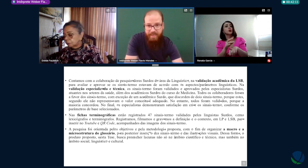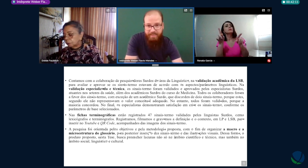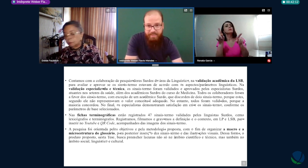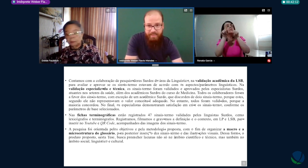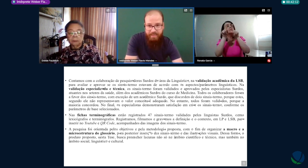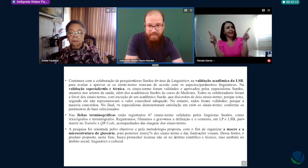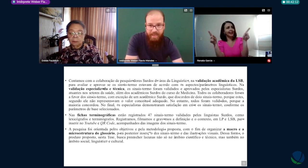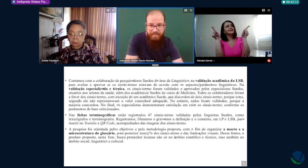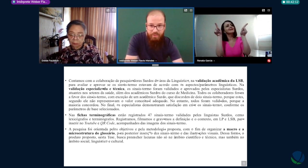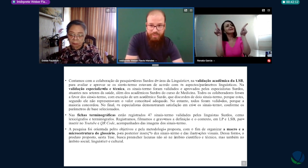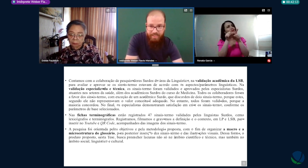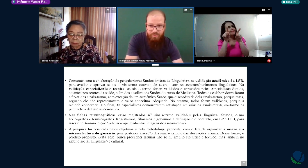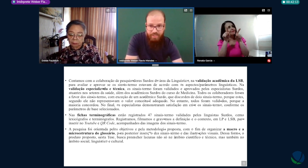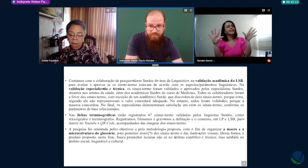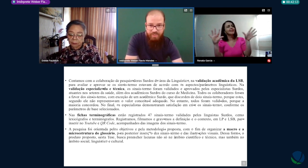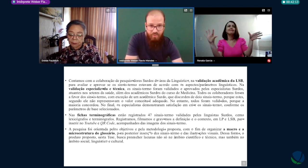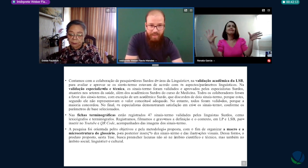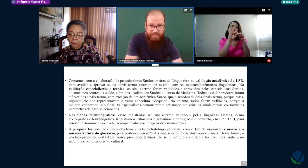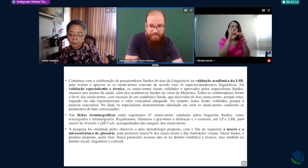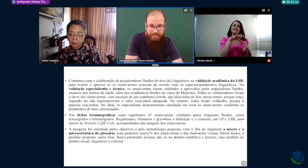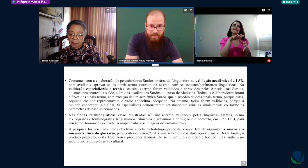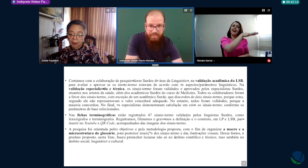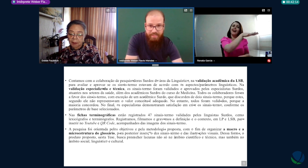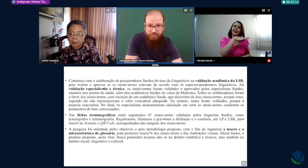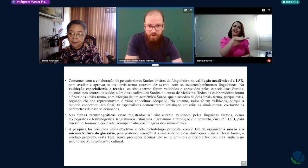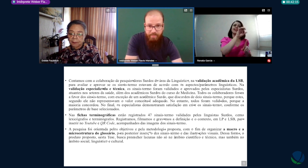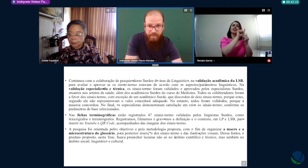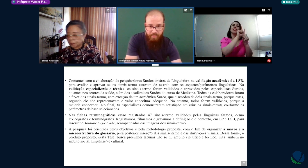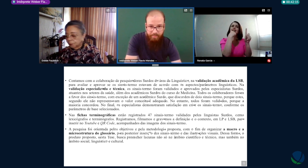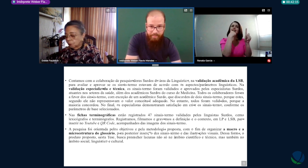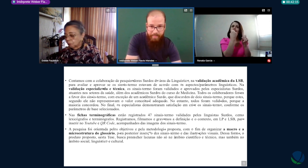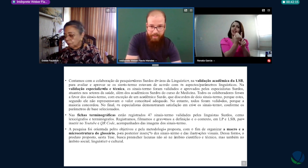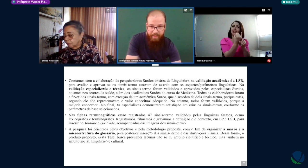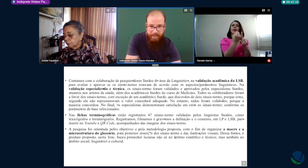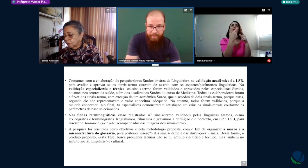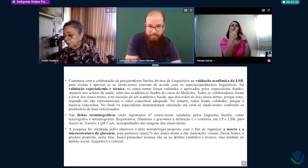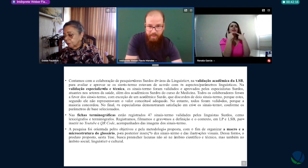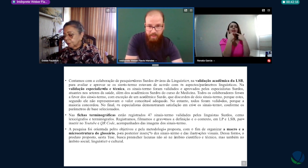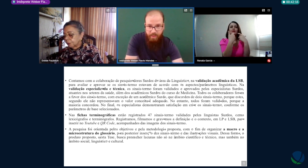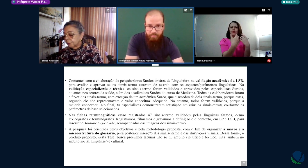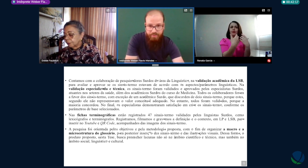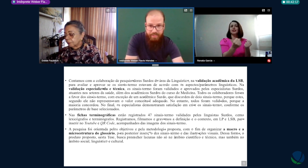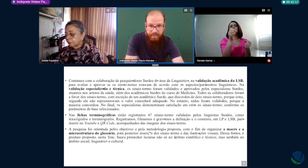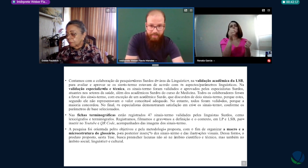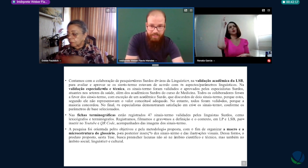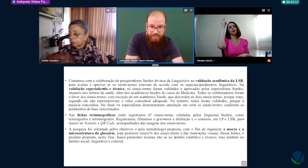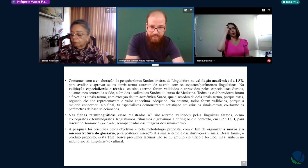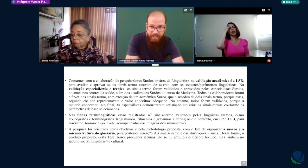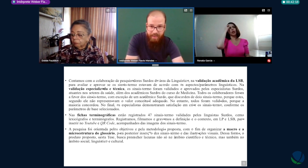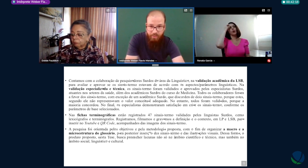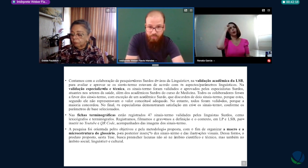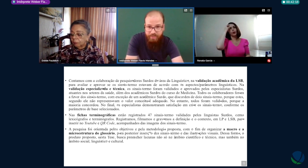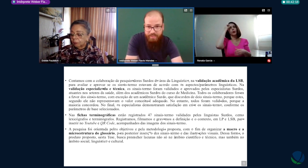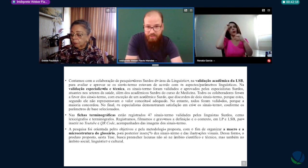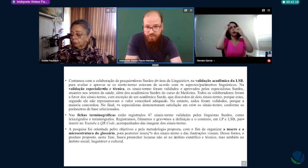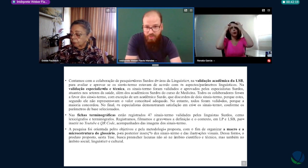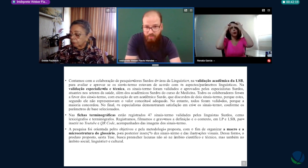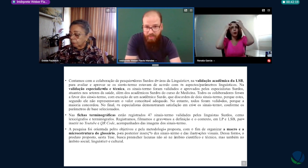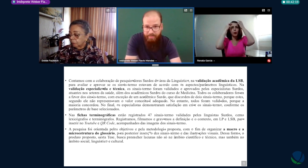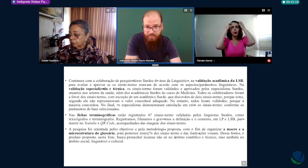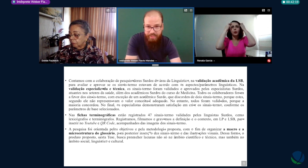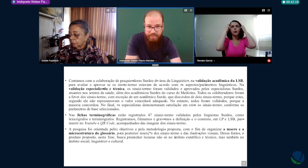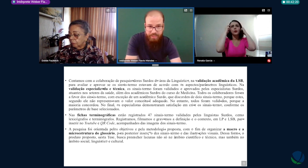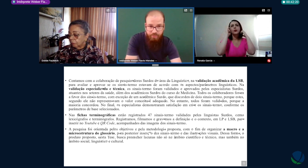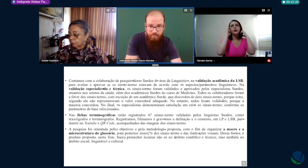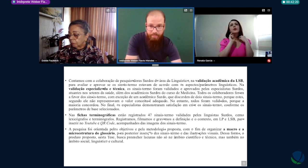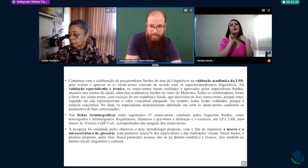esses sinais e as ilustrações visuais. Então, dessa forma, eu busquei preencher lacunas, não só